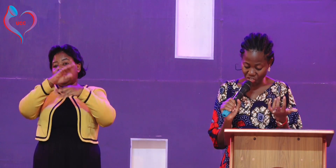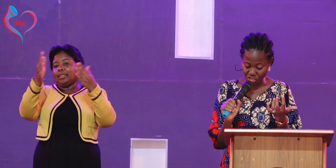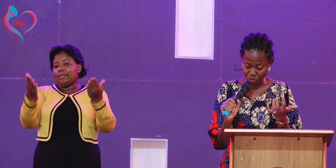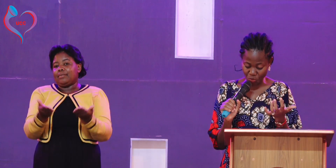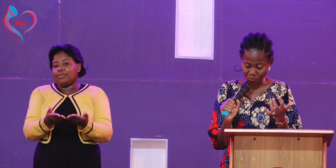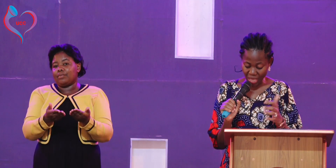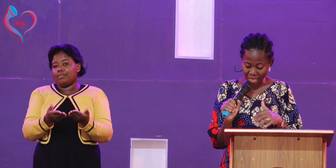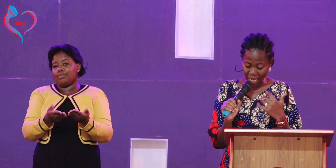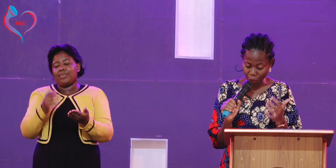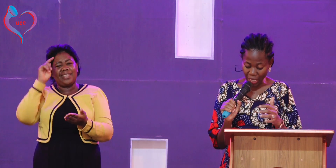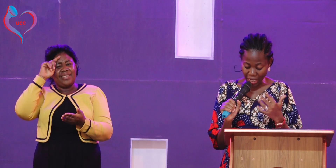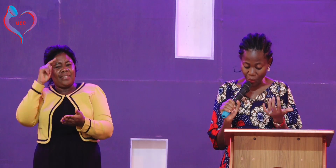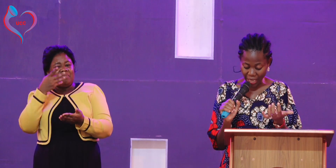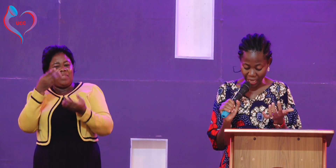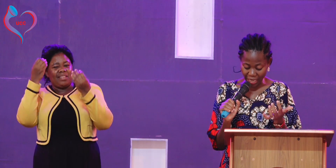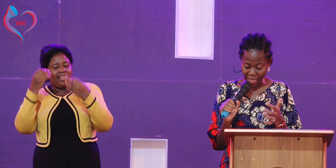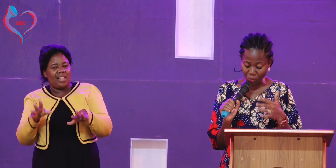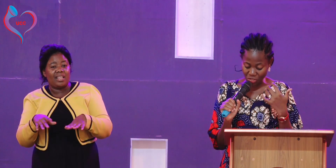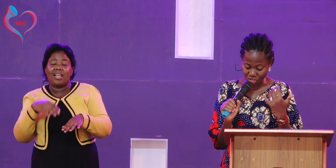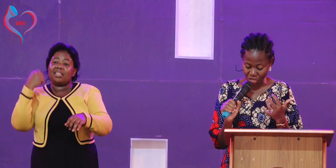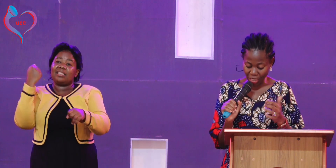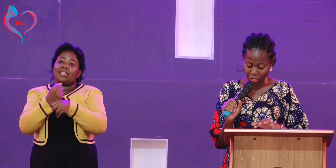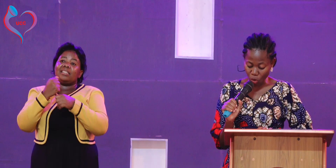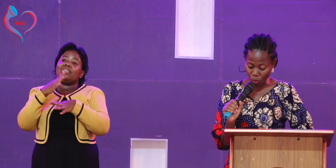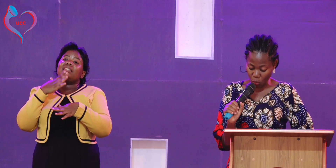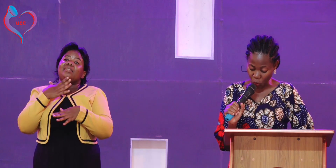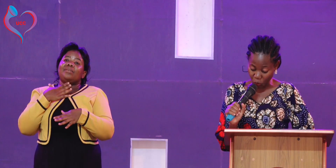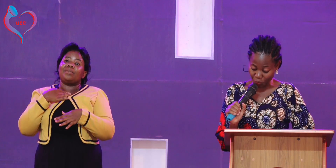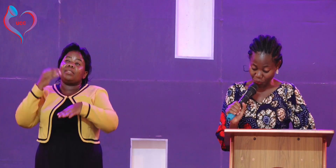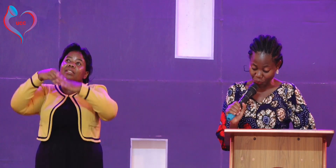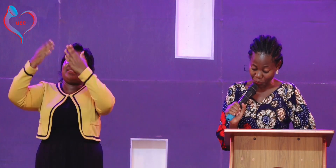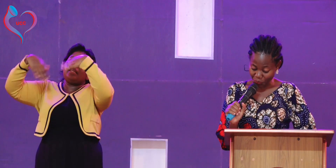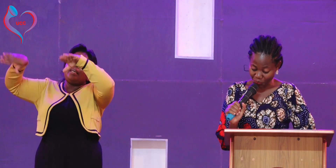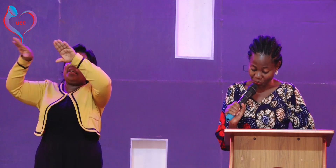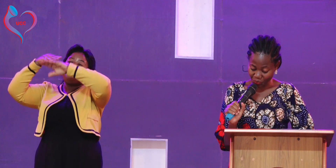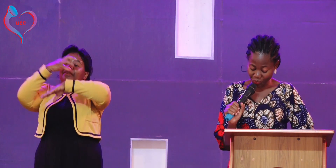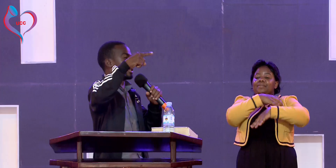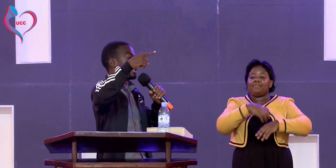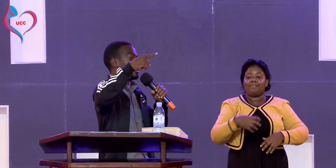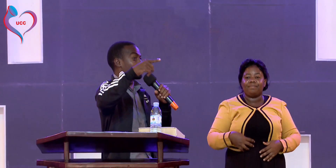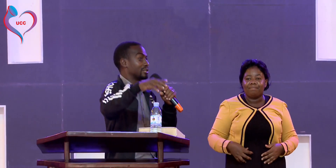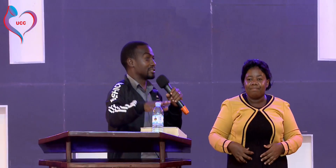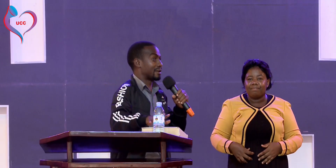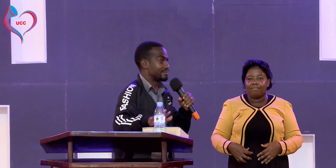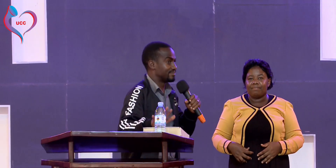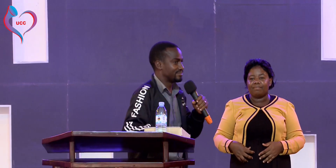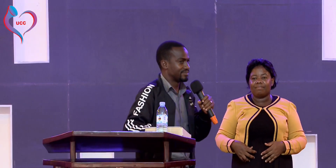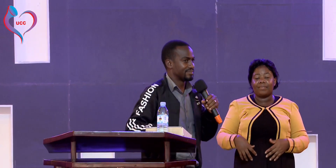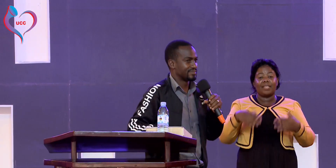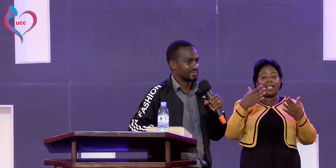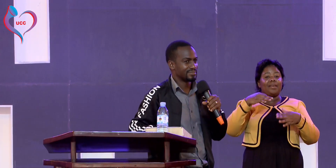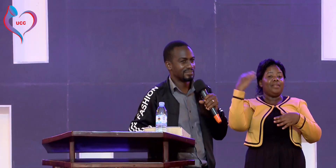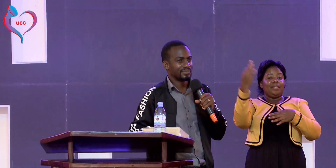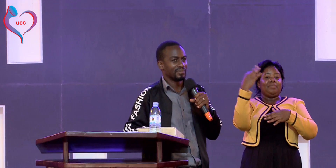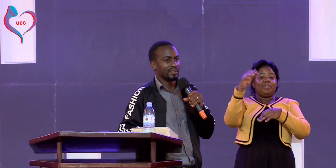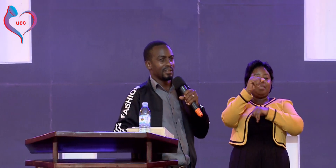abalowoozanga si kintu. Era akolanga bw'ayagala mujje eri omuggulu. Owulira kati bw'abuulira enjiri y'okusinza. Are